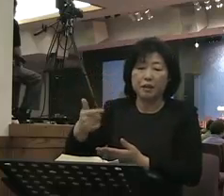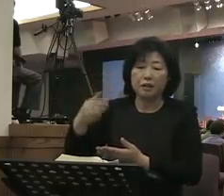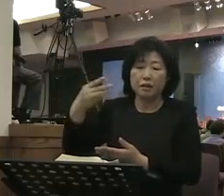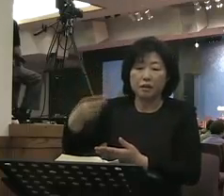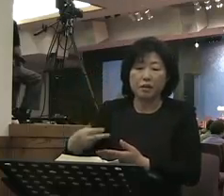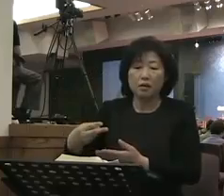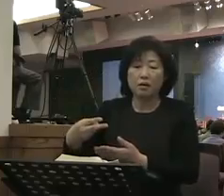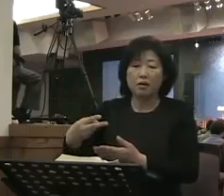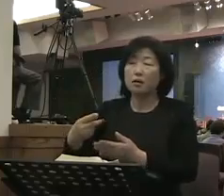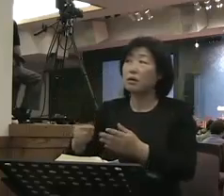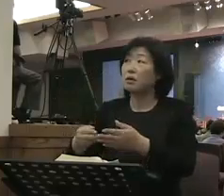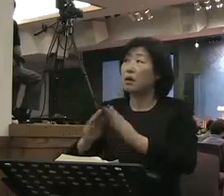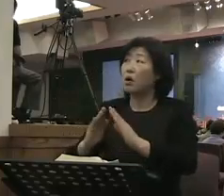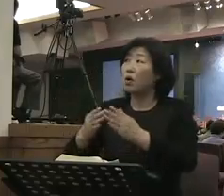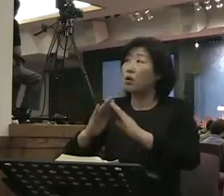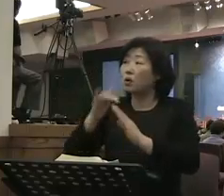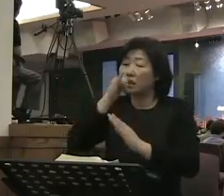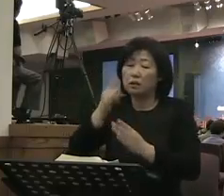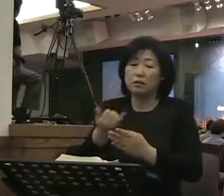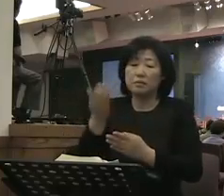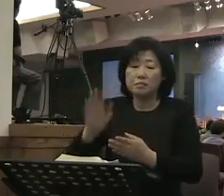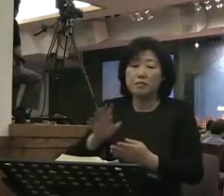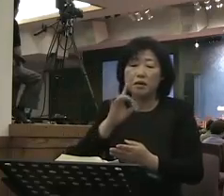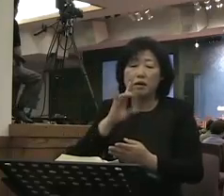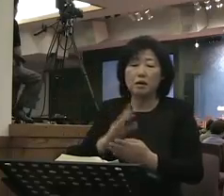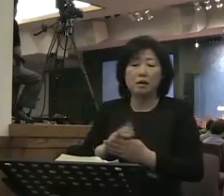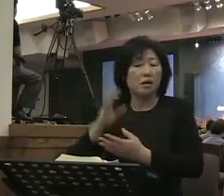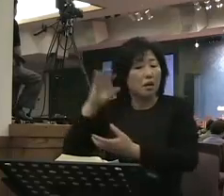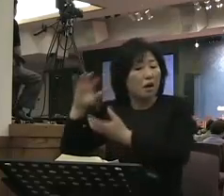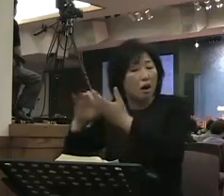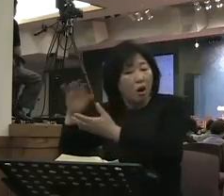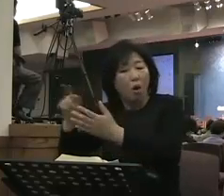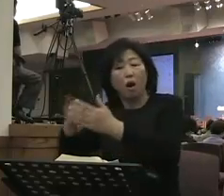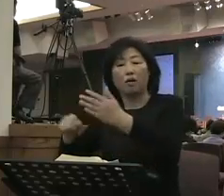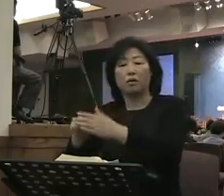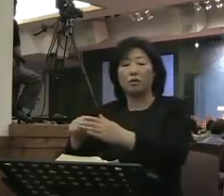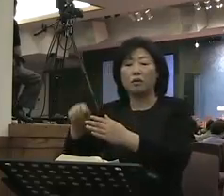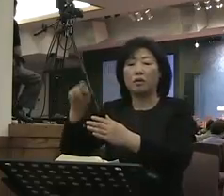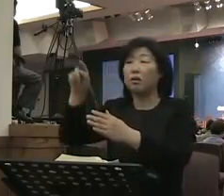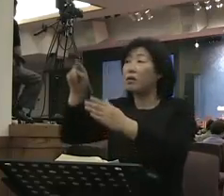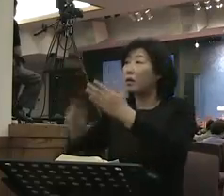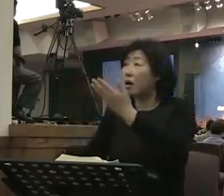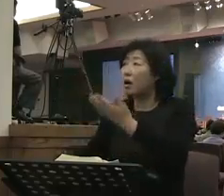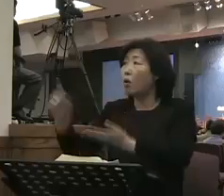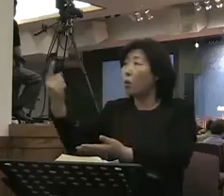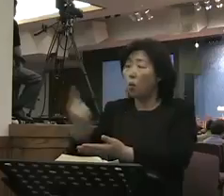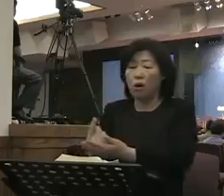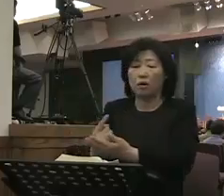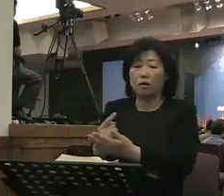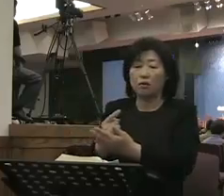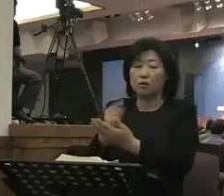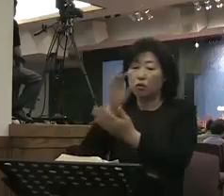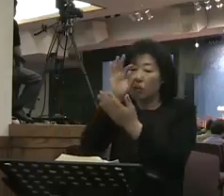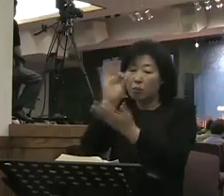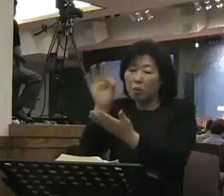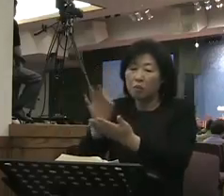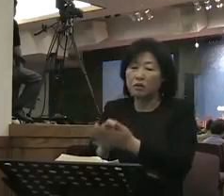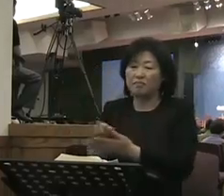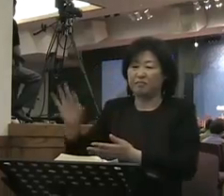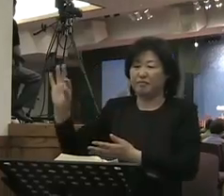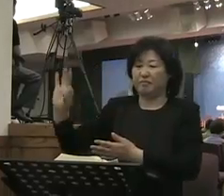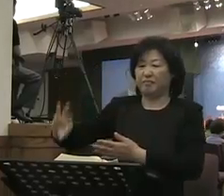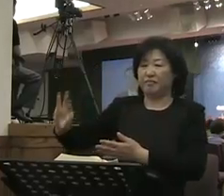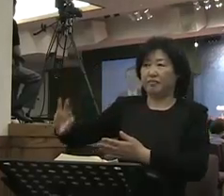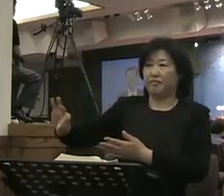가운데 세우고 있는 이것이 무엇인가 하고 내려와서 볼 수밖에 없는 아주 시시한 프로젝트였다는